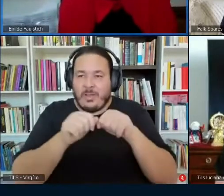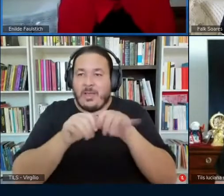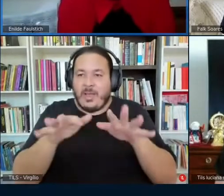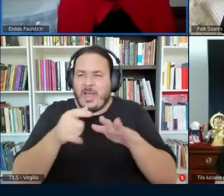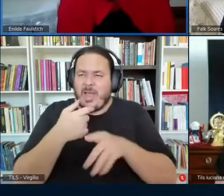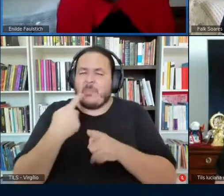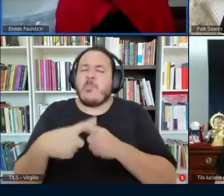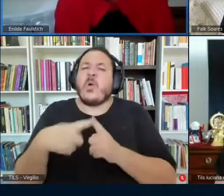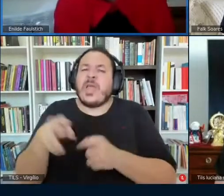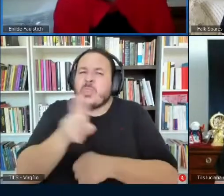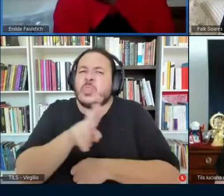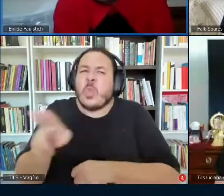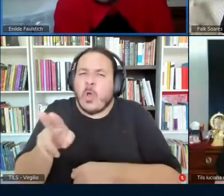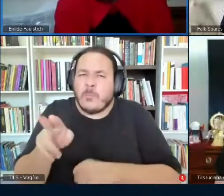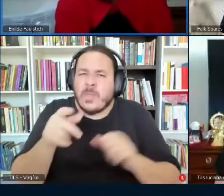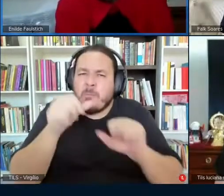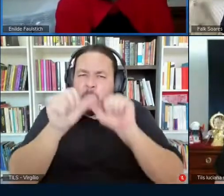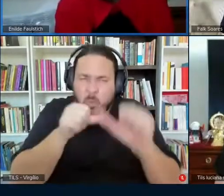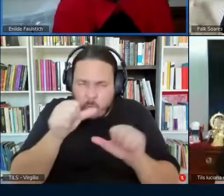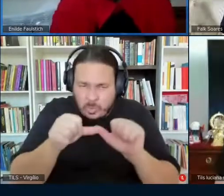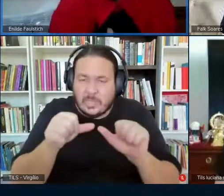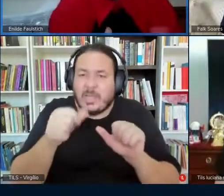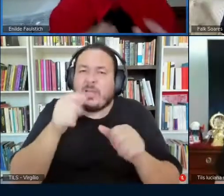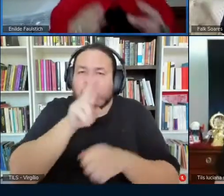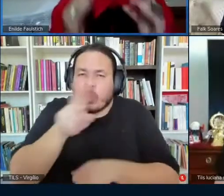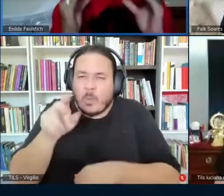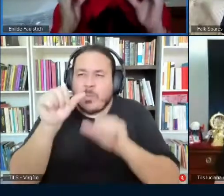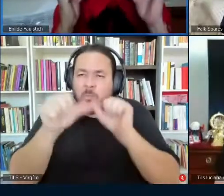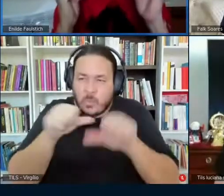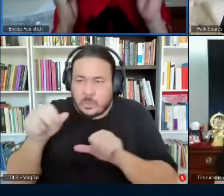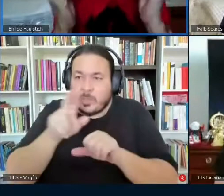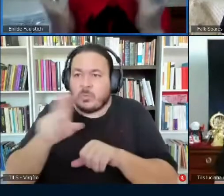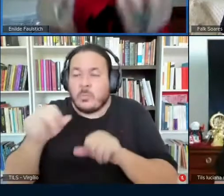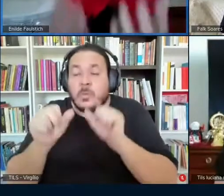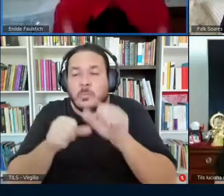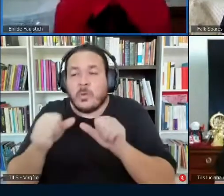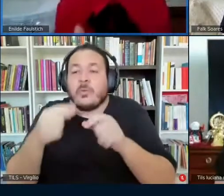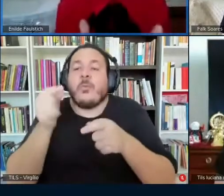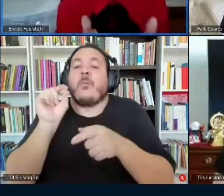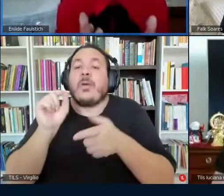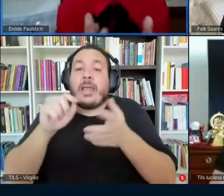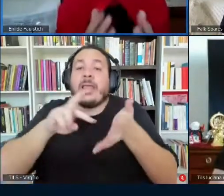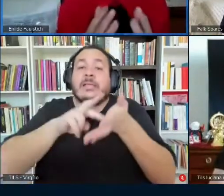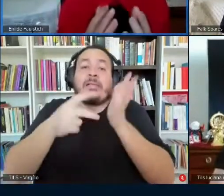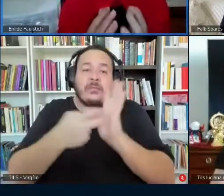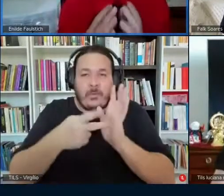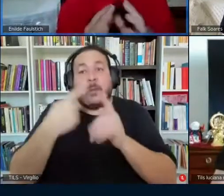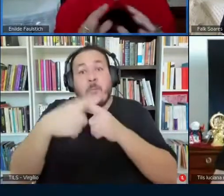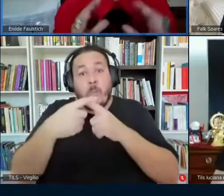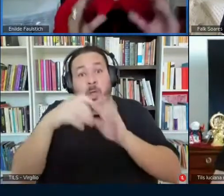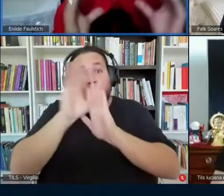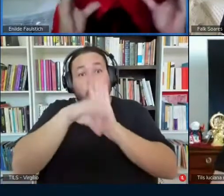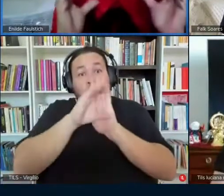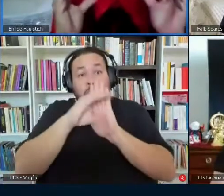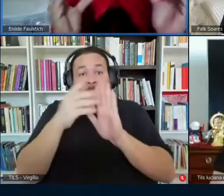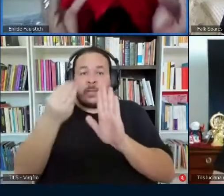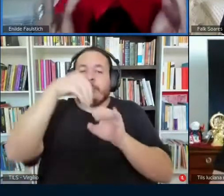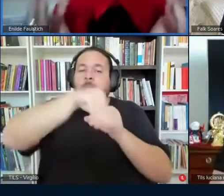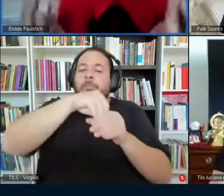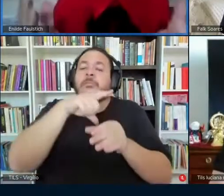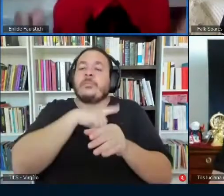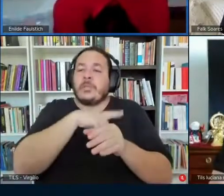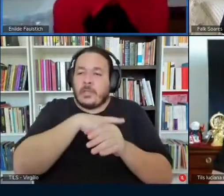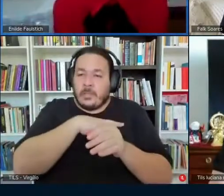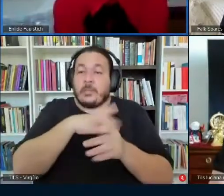lá, já fiz esse leva. Então, assim, eu fico contente de ver como é